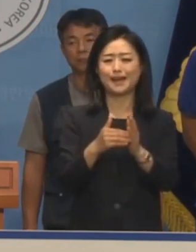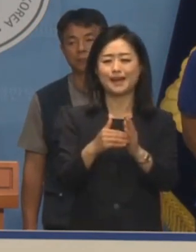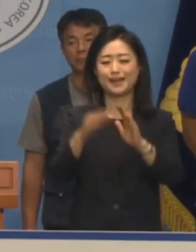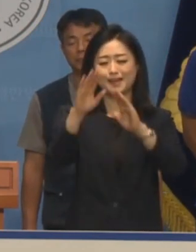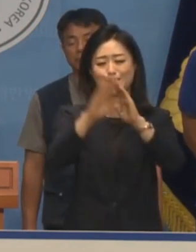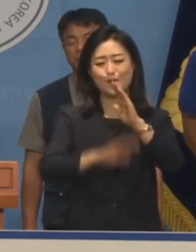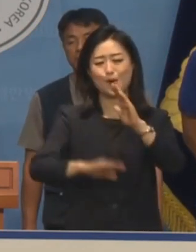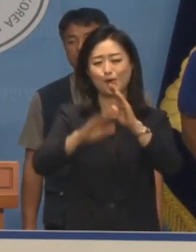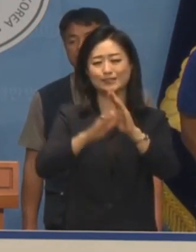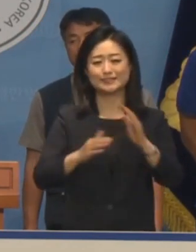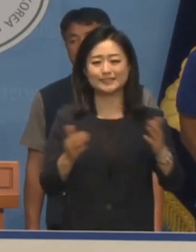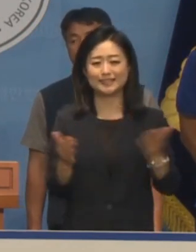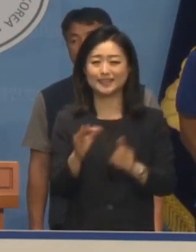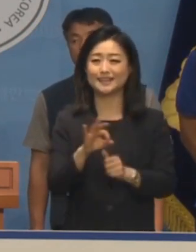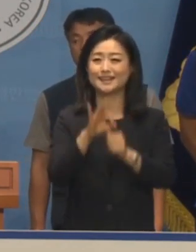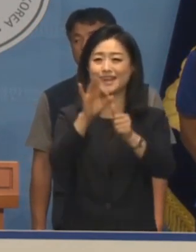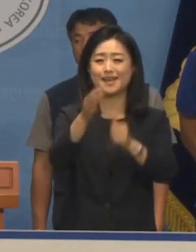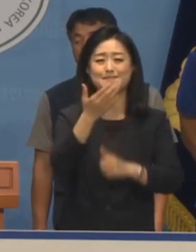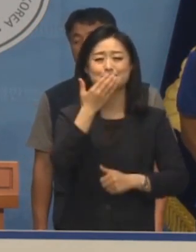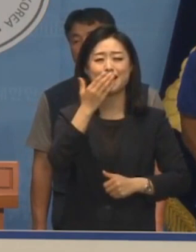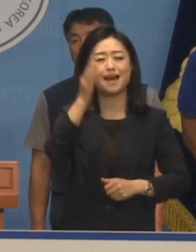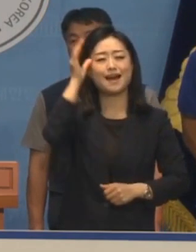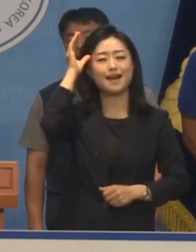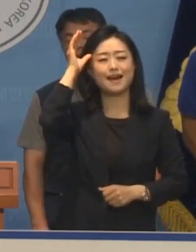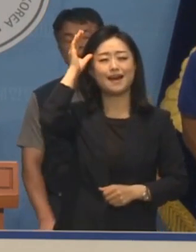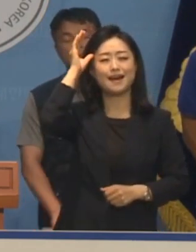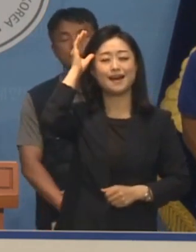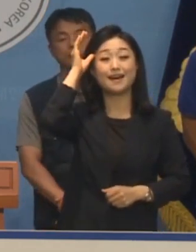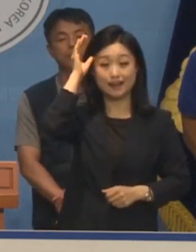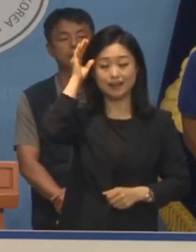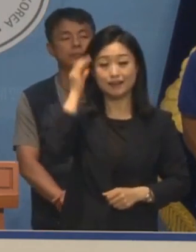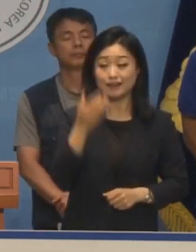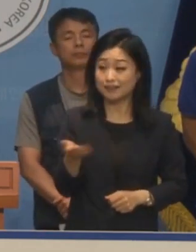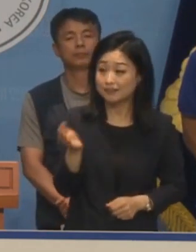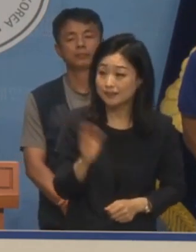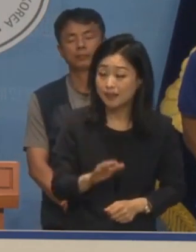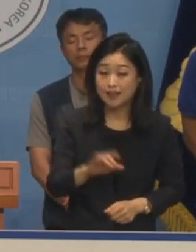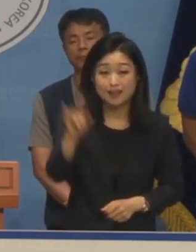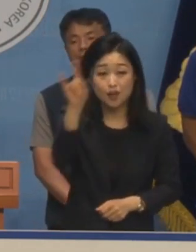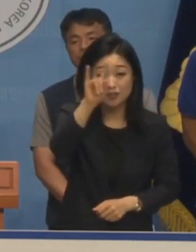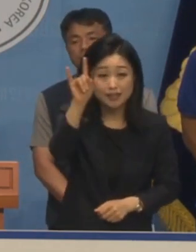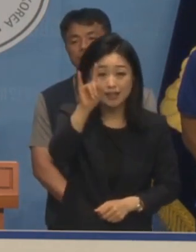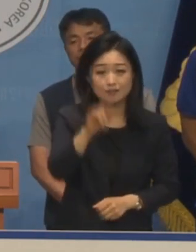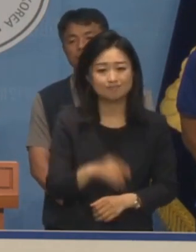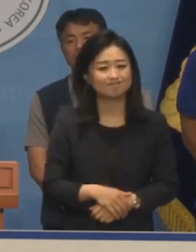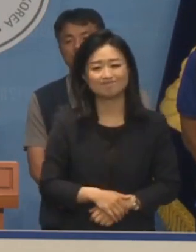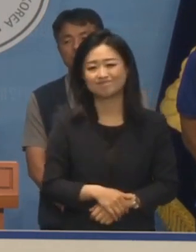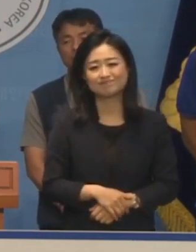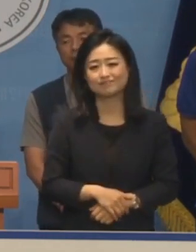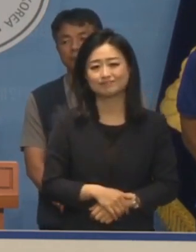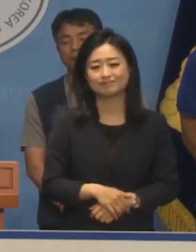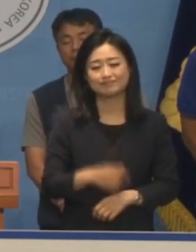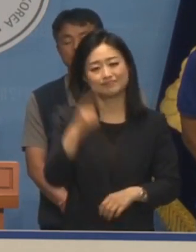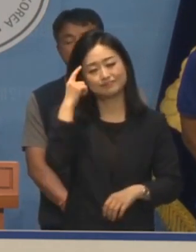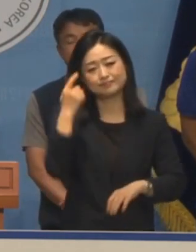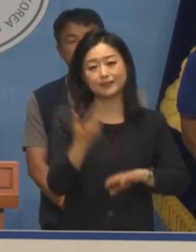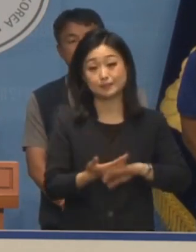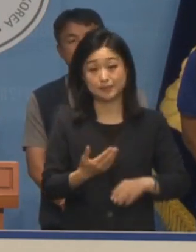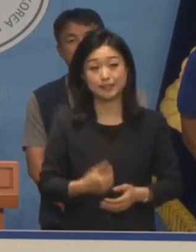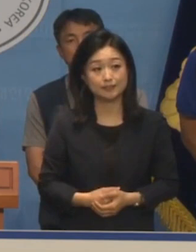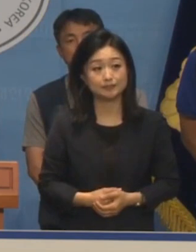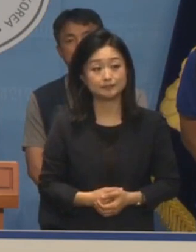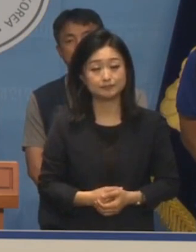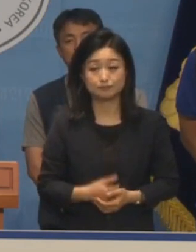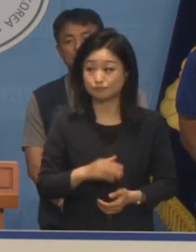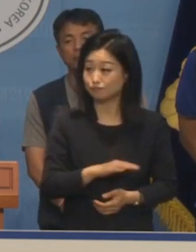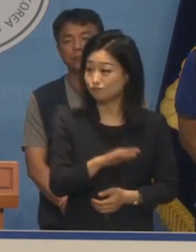끝나고 정규직으로 전환될 줄 알았습니다 그런데 현대철물 그렇게 생각하지 않았나 봅니다